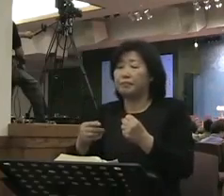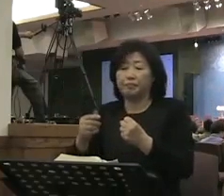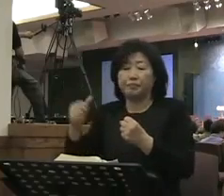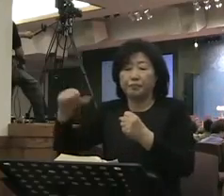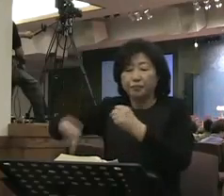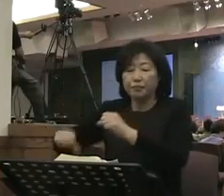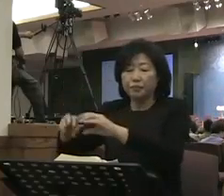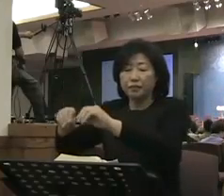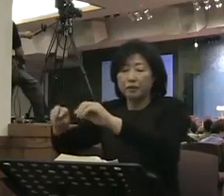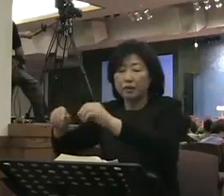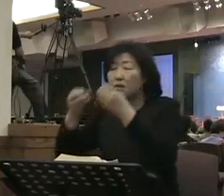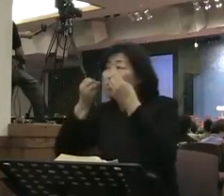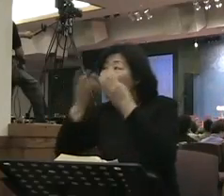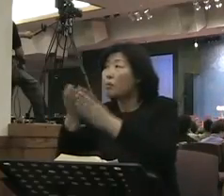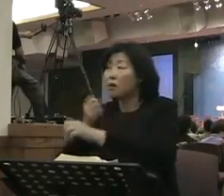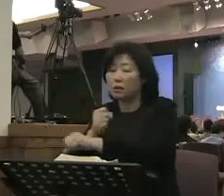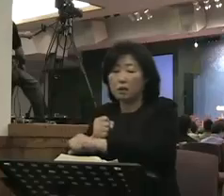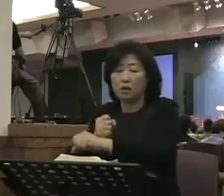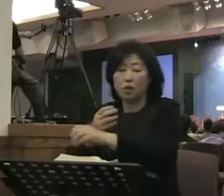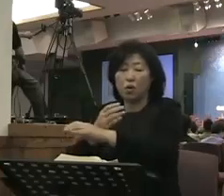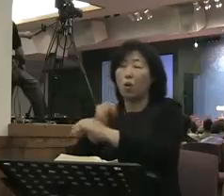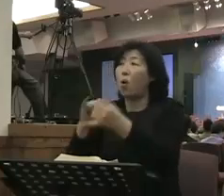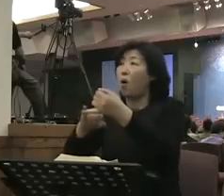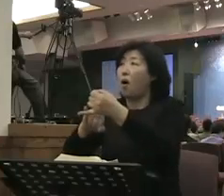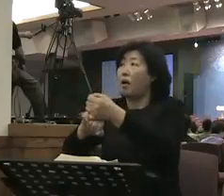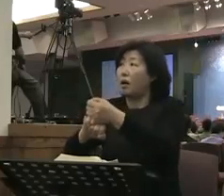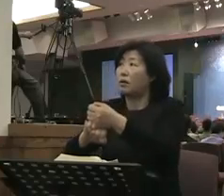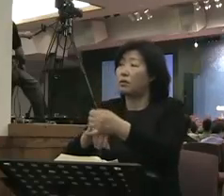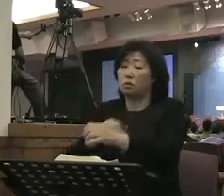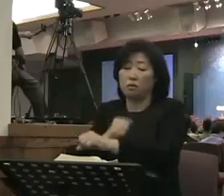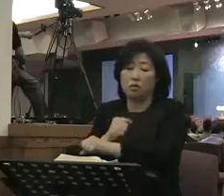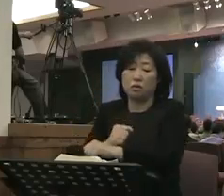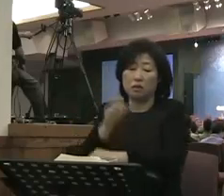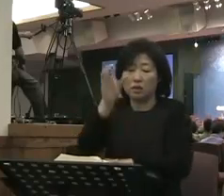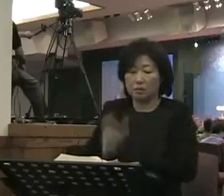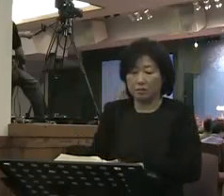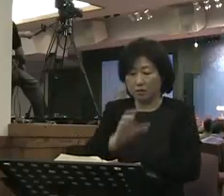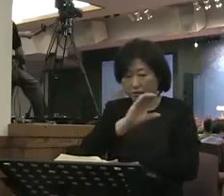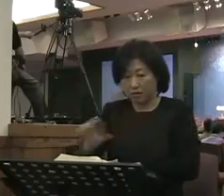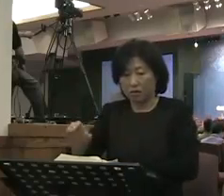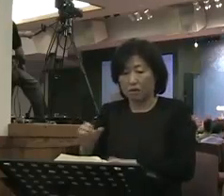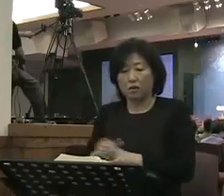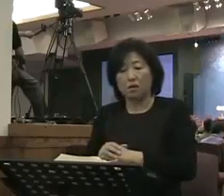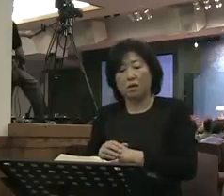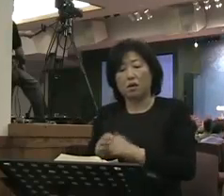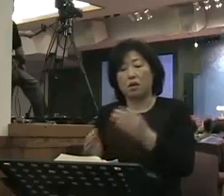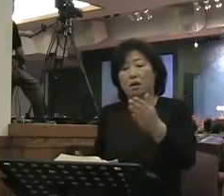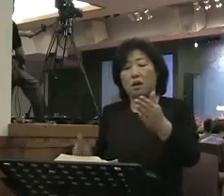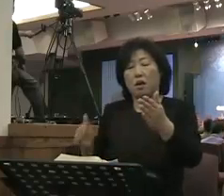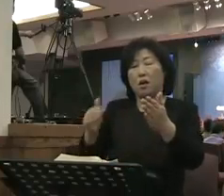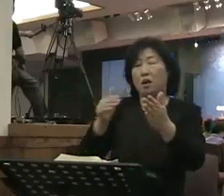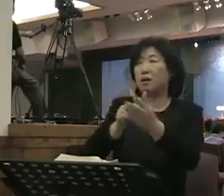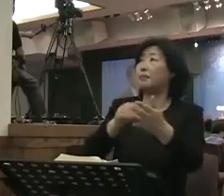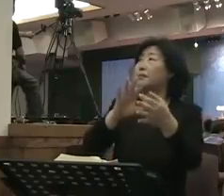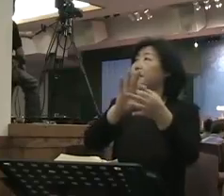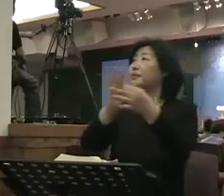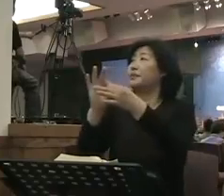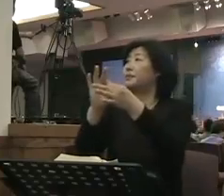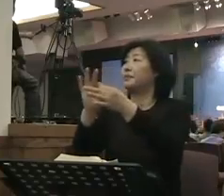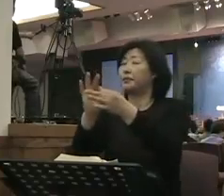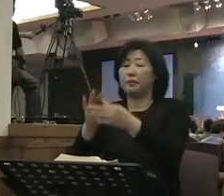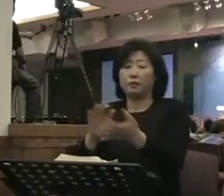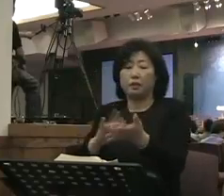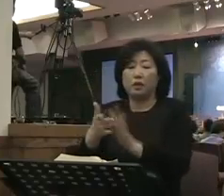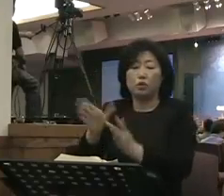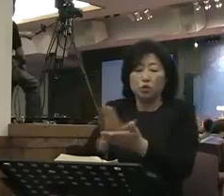하시겠다고 약속을 하십니다. 그 피의 언약은 십자가까지 연결이 됩니다. 십자가에서 예수